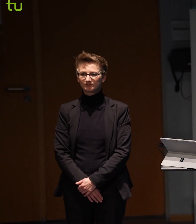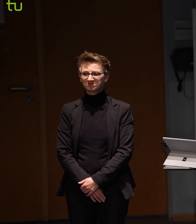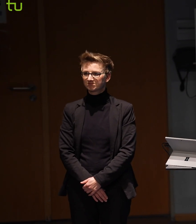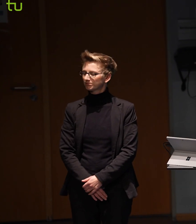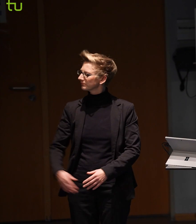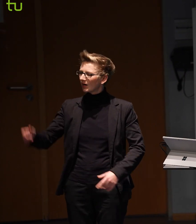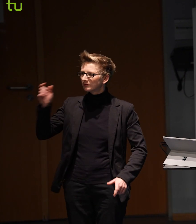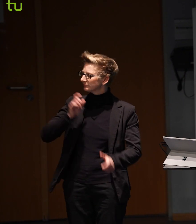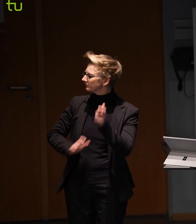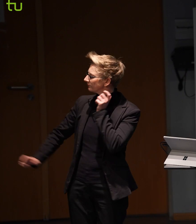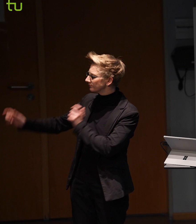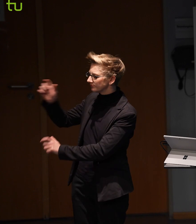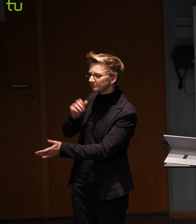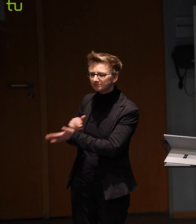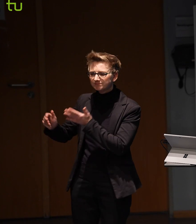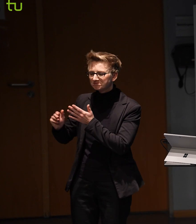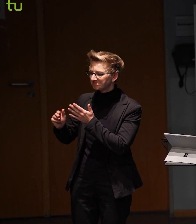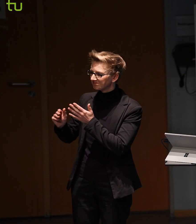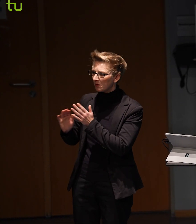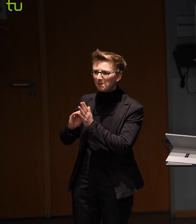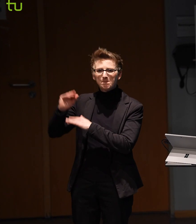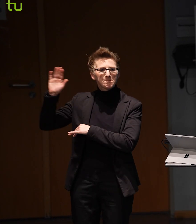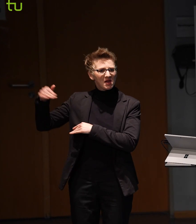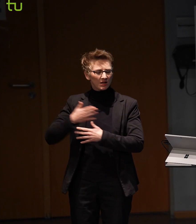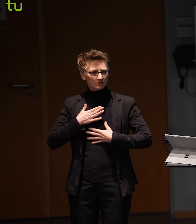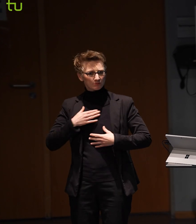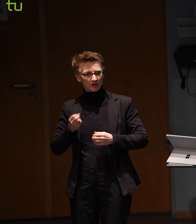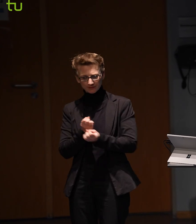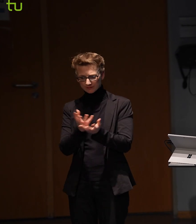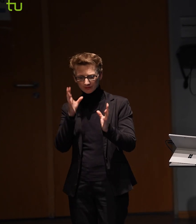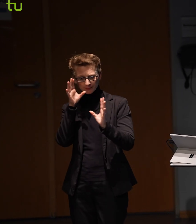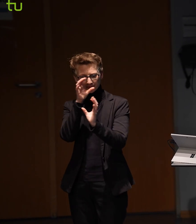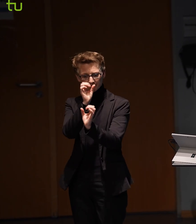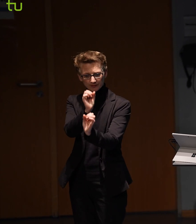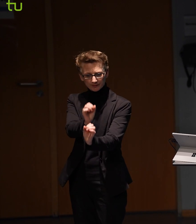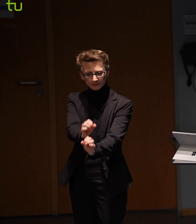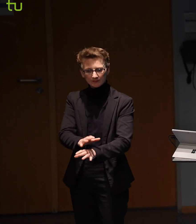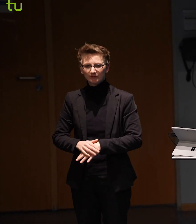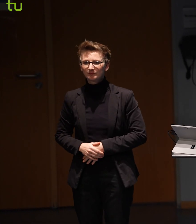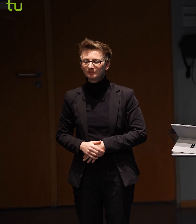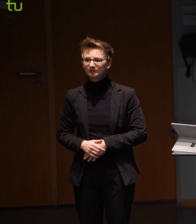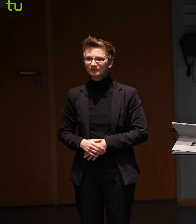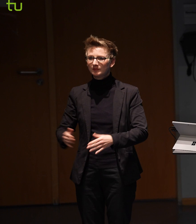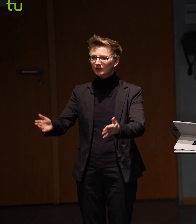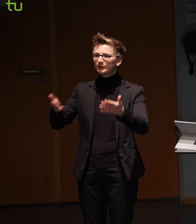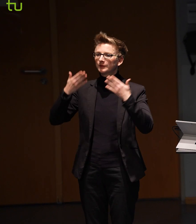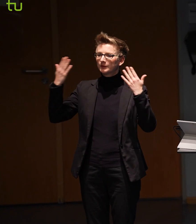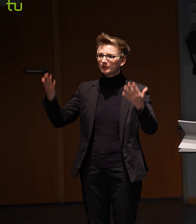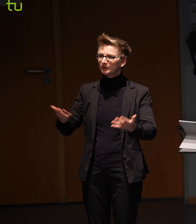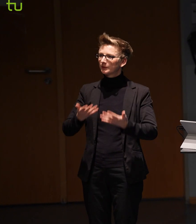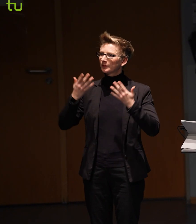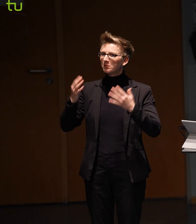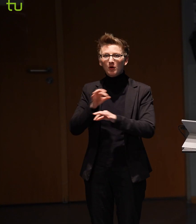Ich widerstehe allem leichter als meiner eigenen Vielfalt und atme die Luft und lasse noch reichlich